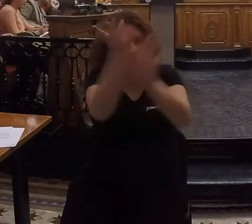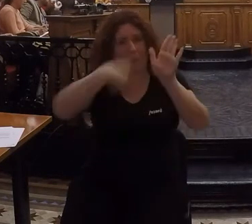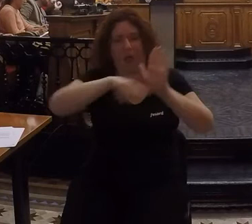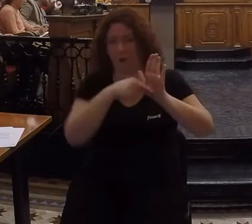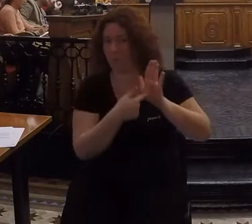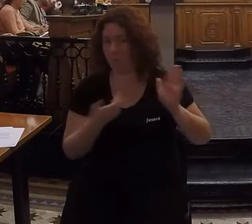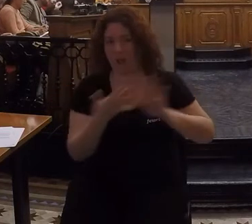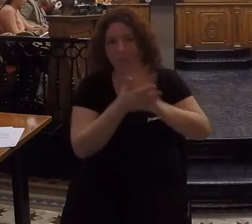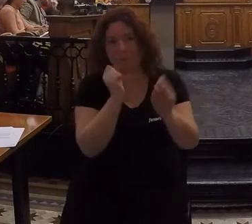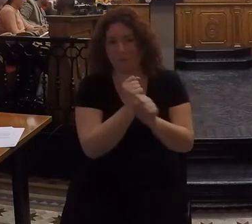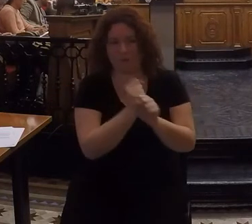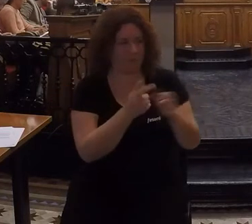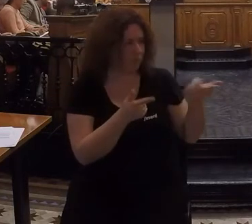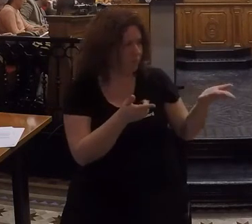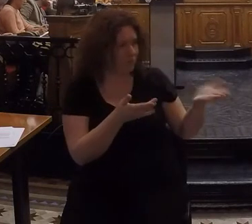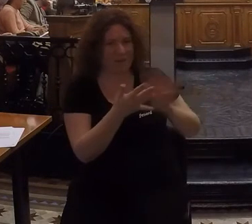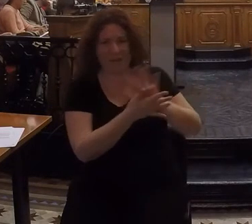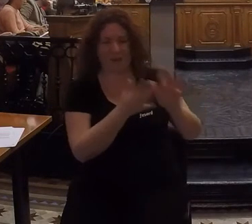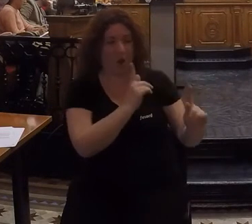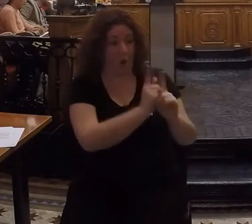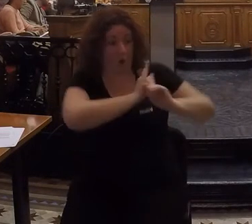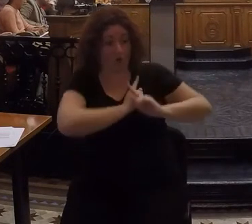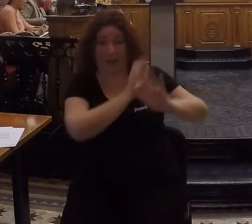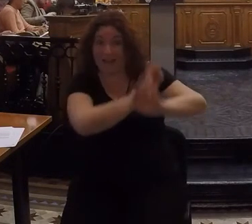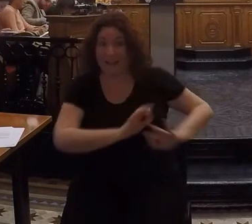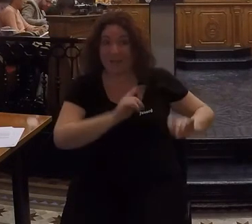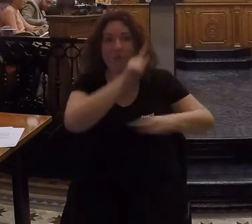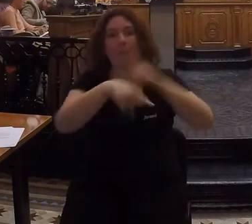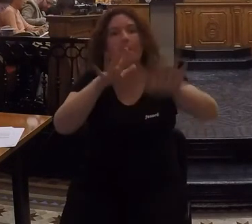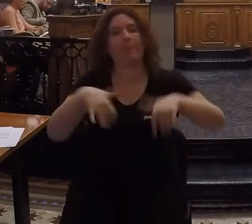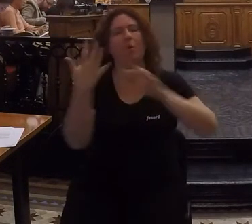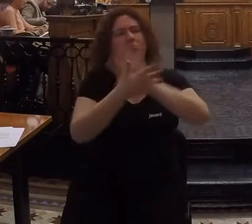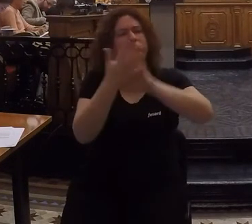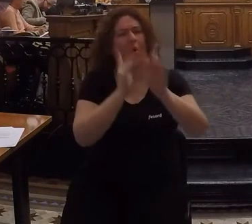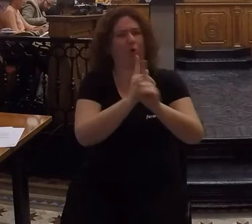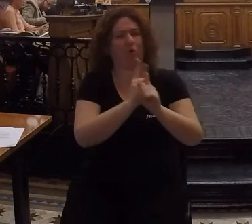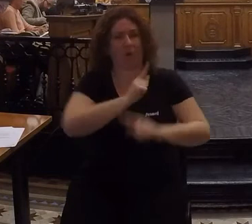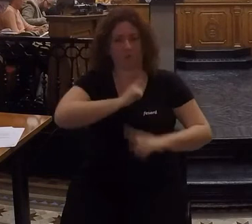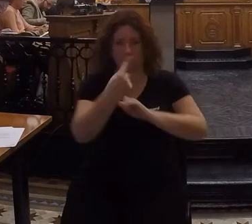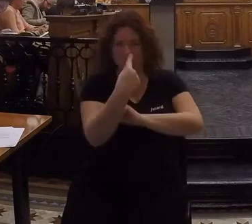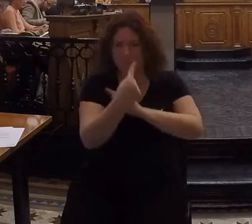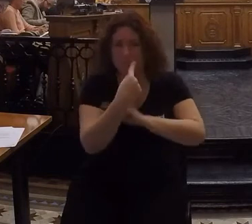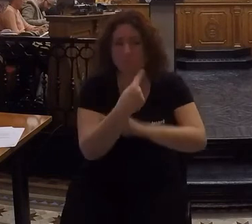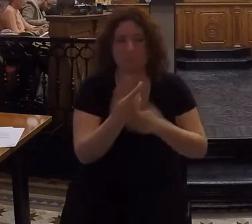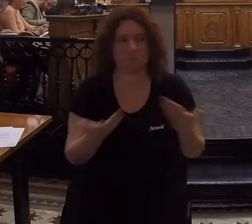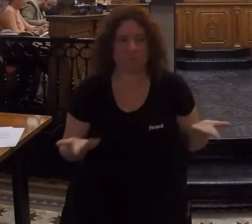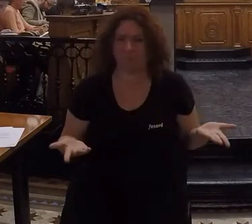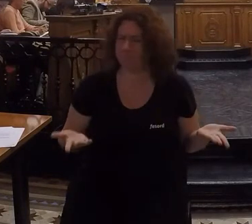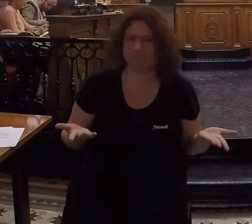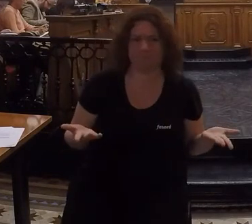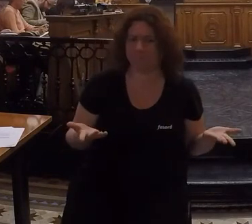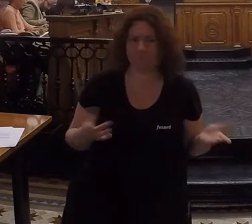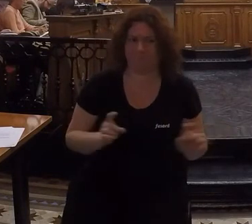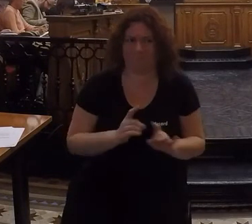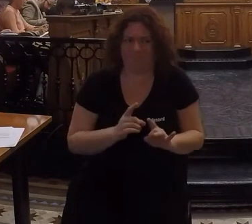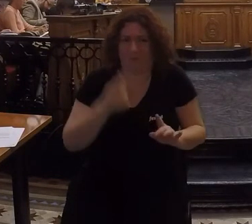Se dedica usted a no hacer alegaciones y a criticar las alegaciones que hacen otras entidades. Pues mire, me parece